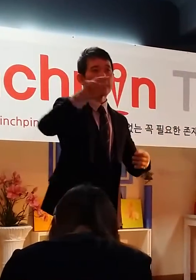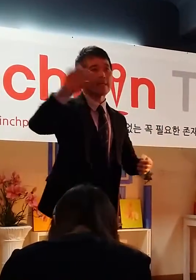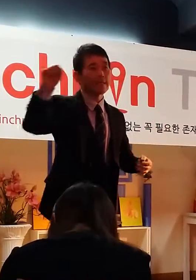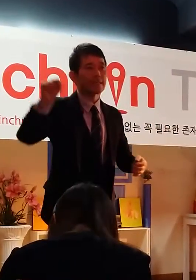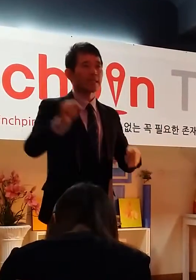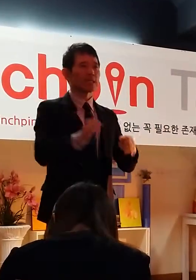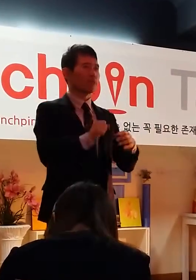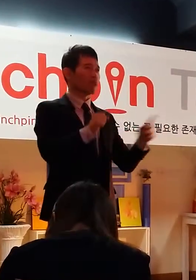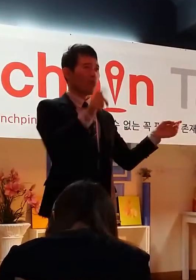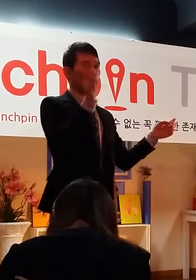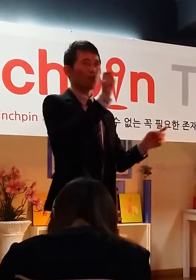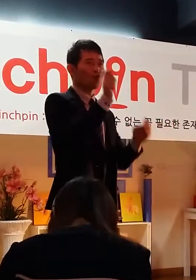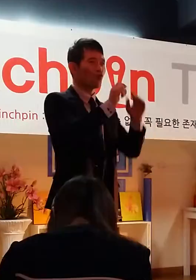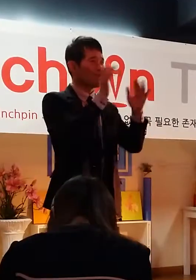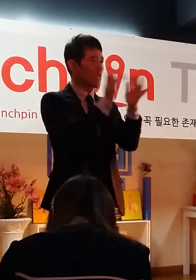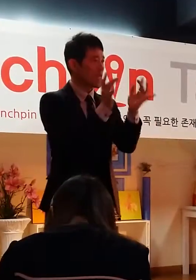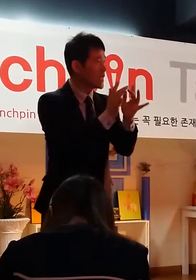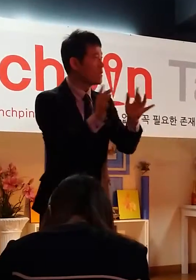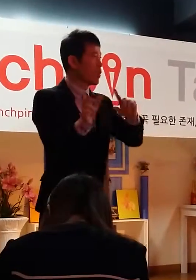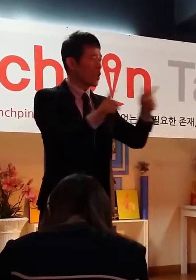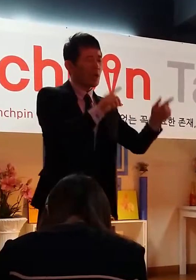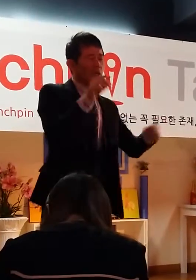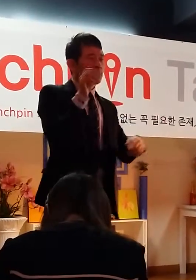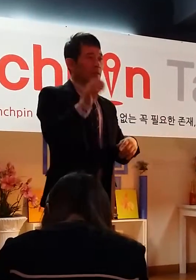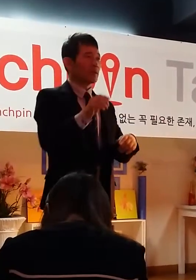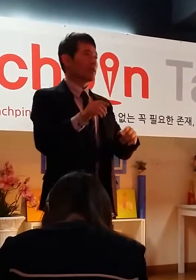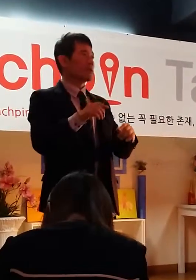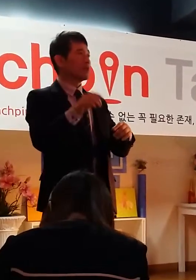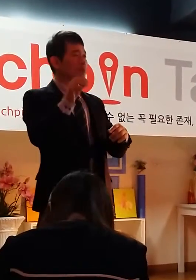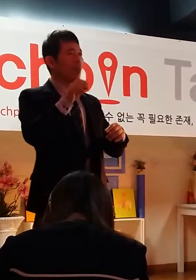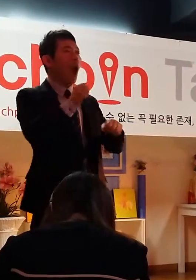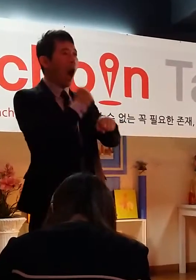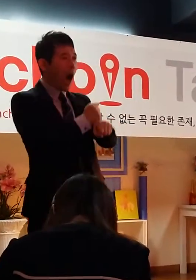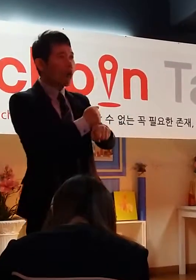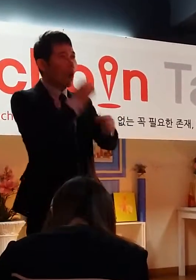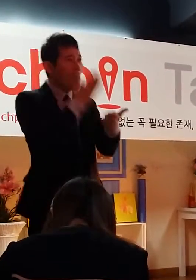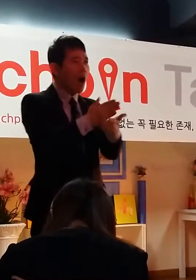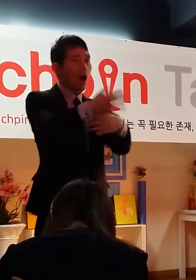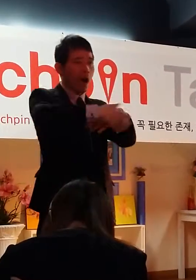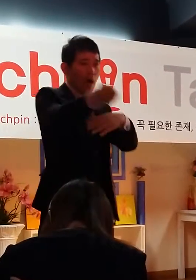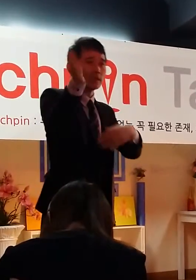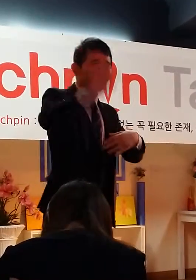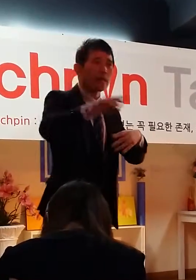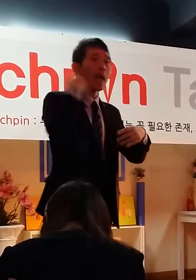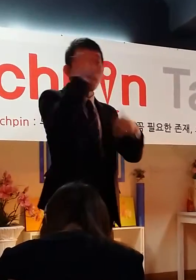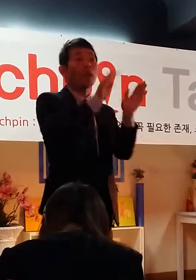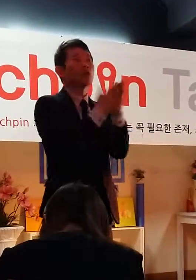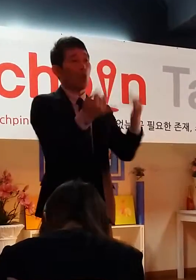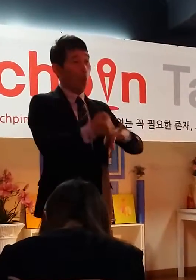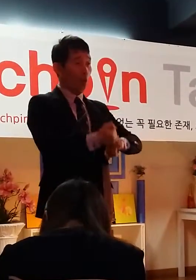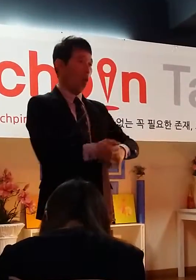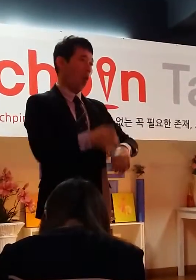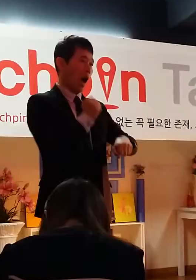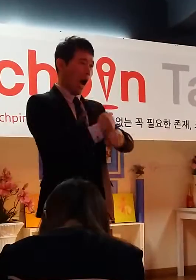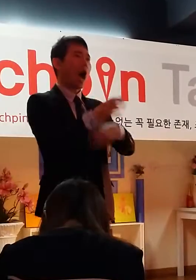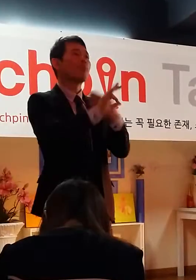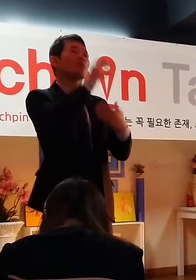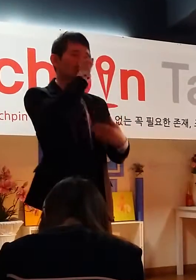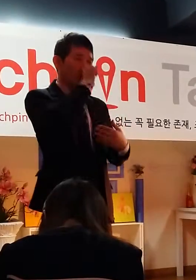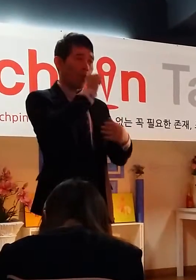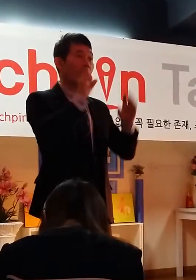안 하고 아, 카톡 다 안 해 좋은데 저는 페이스북은 꼭 했으면 좋겠어요. 왜? 세상에 반 이상이 엮여